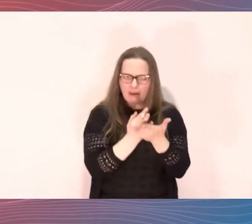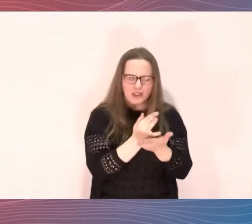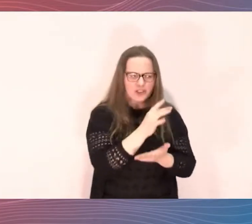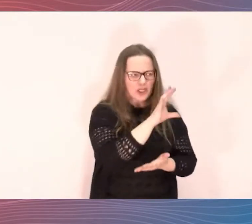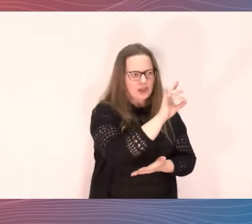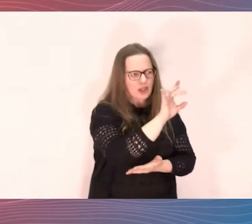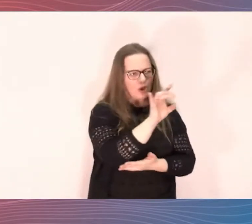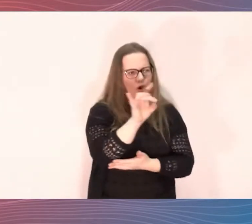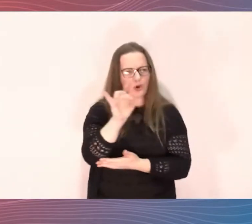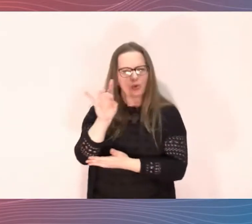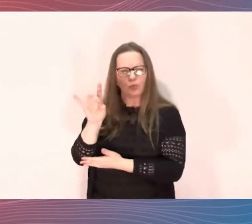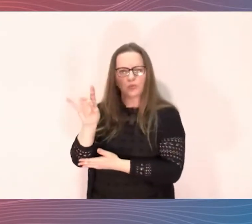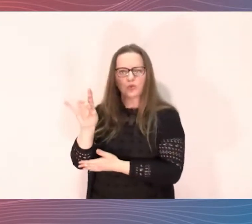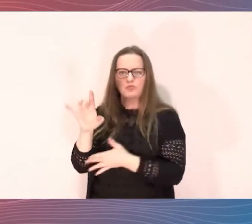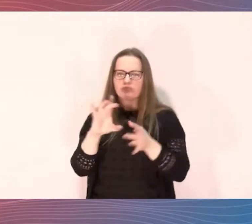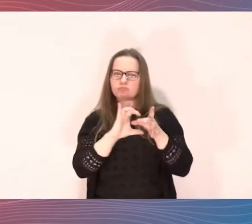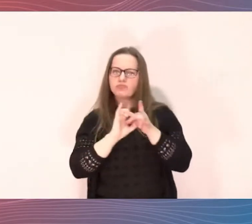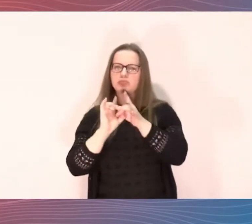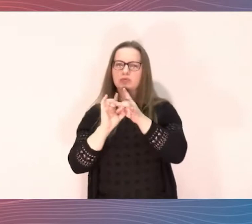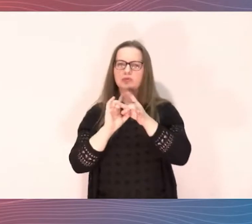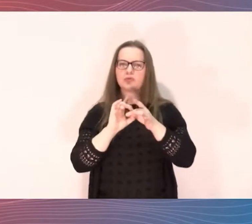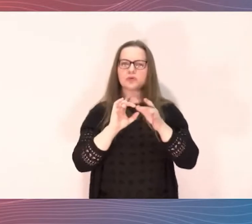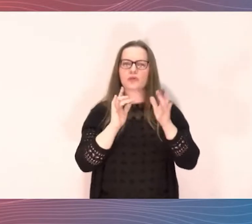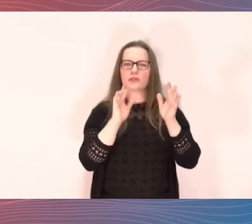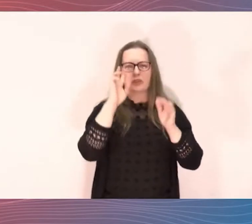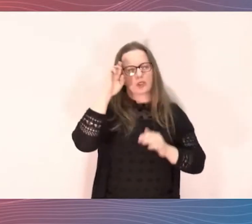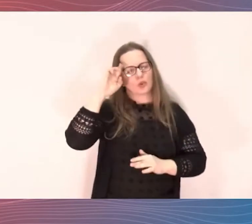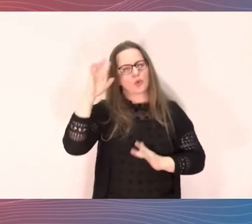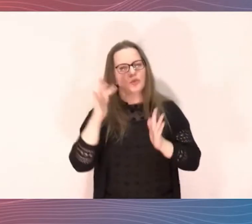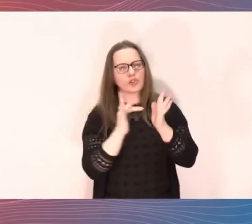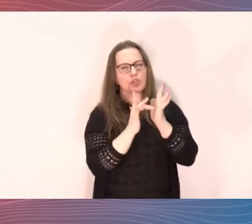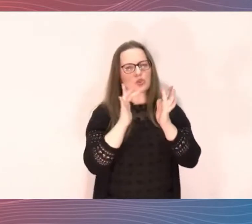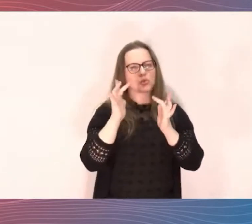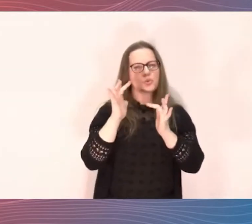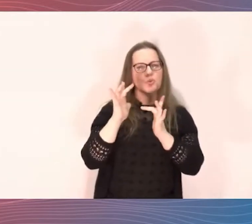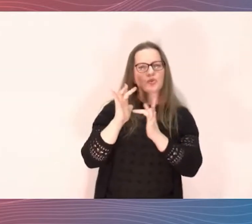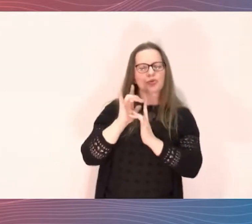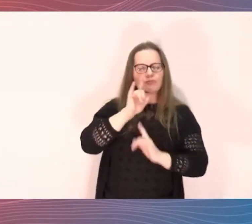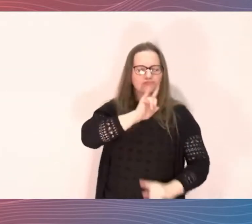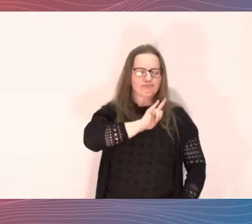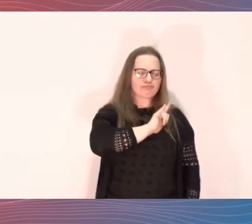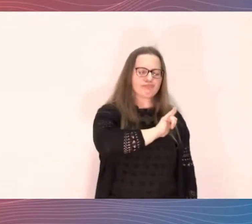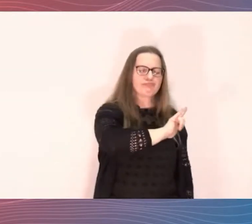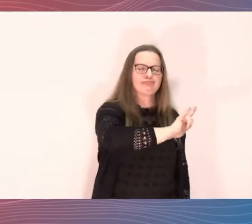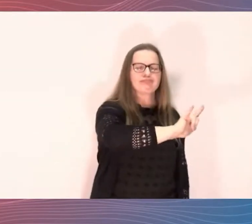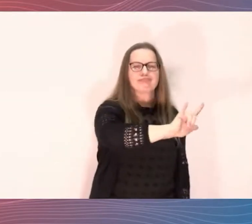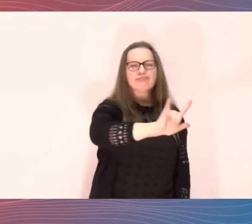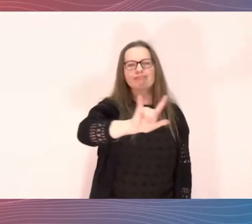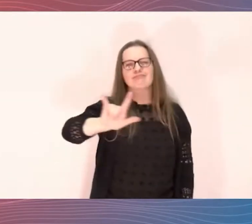Jesus e o amor para com todos os santos.